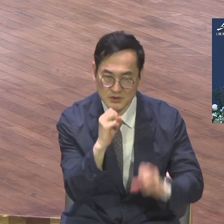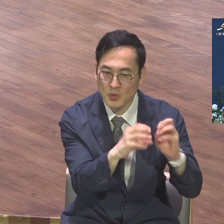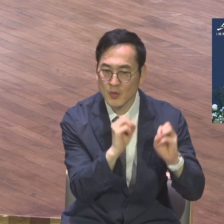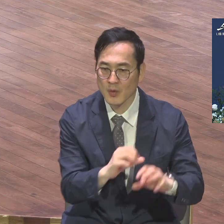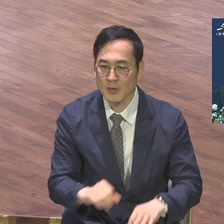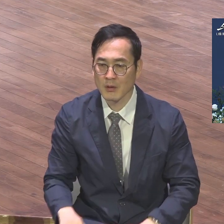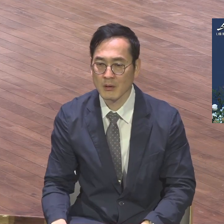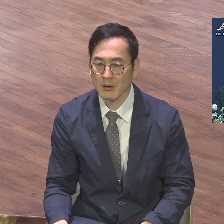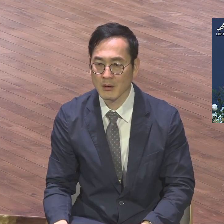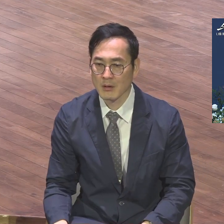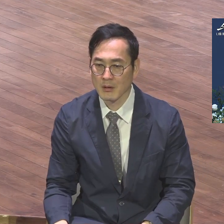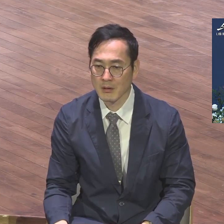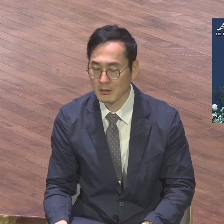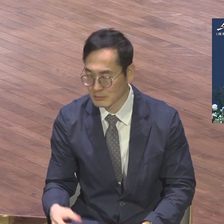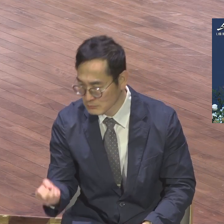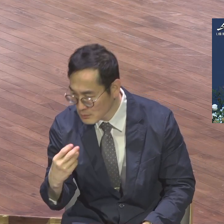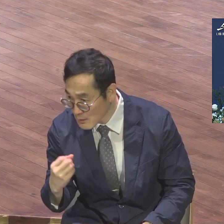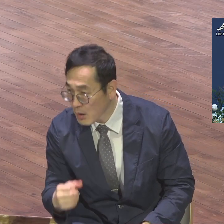들은 간증이에요.